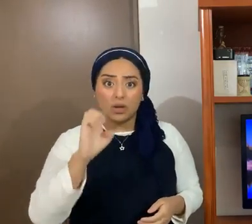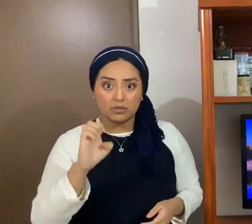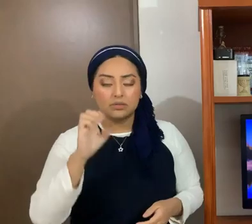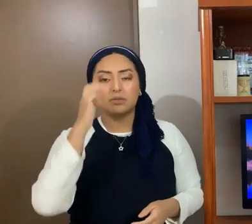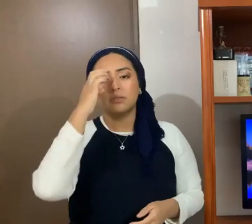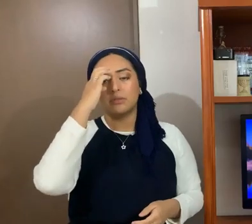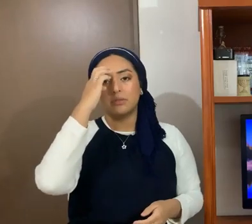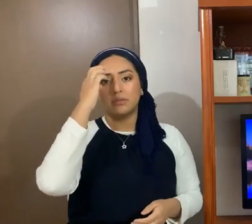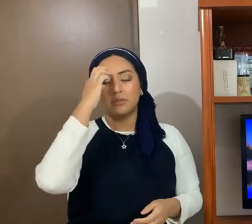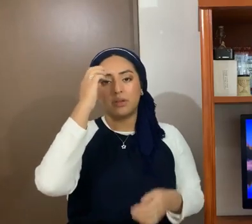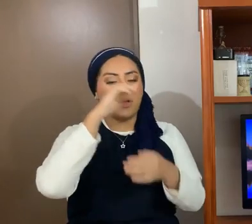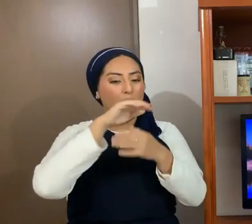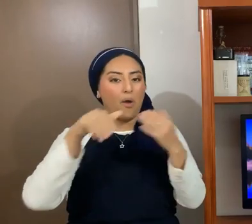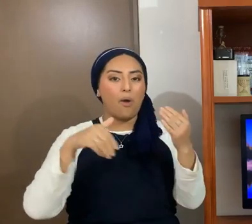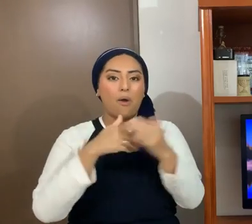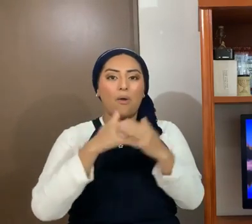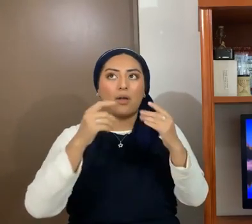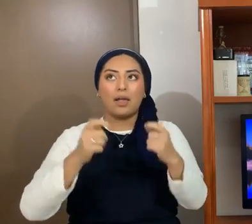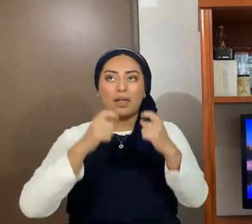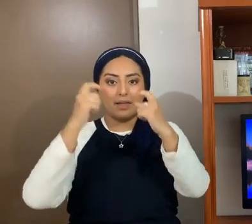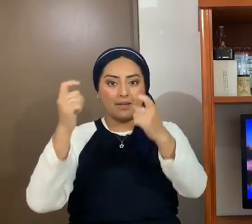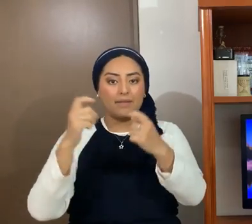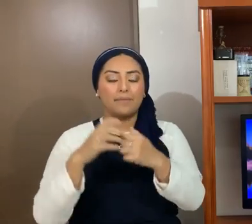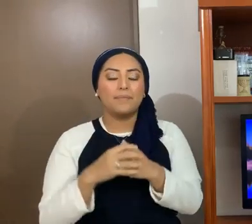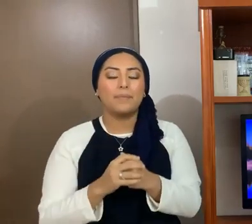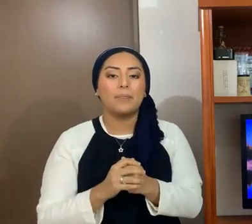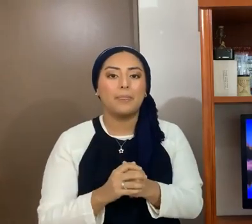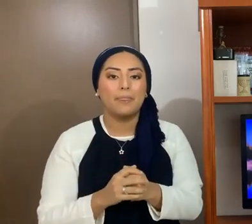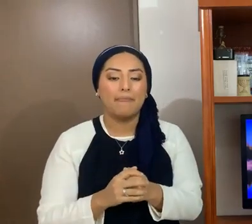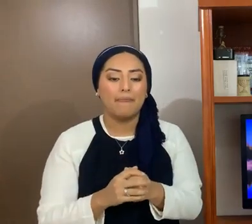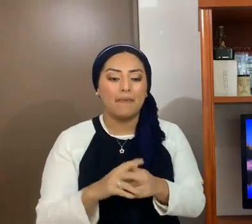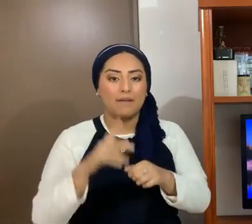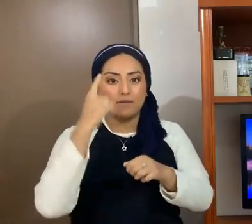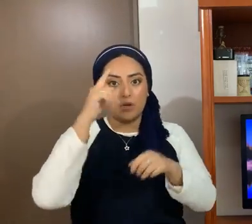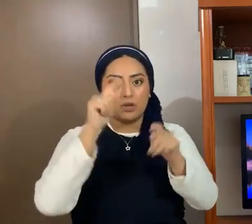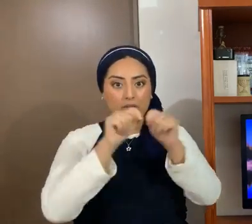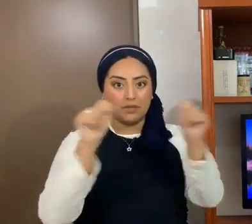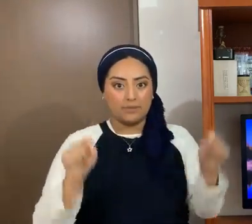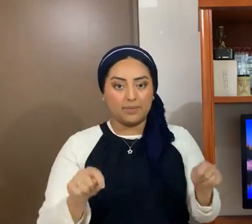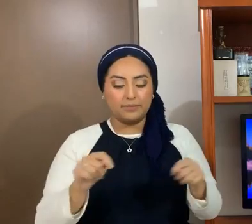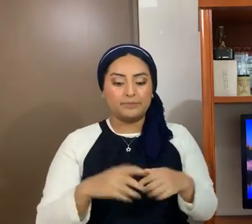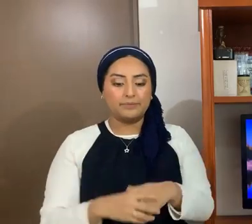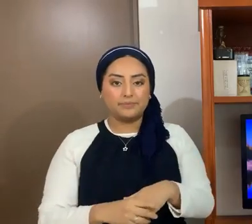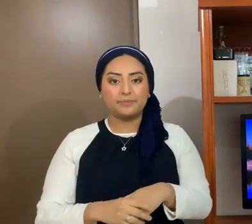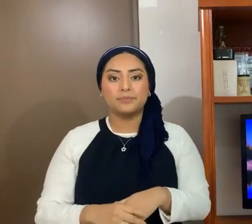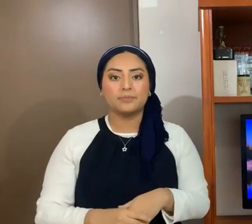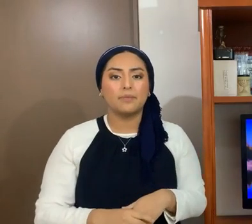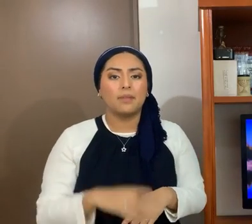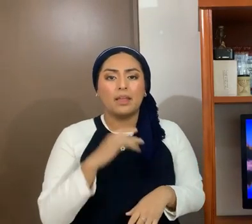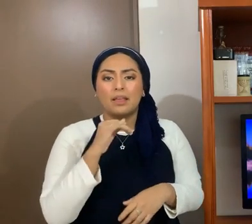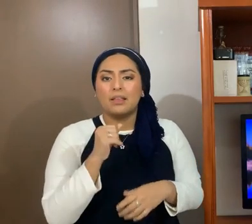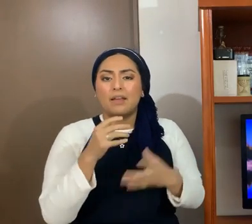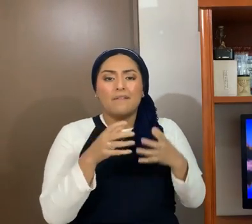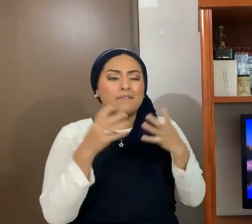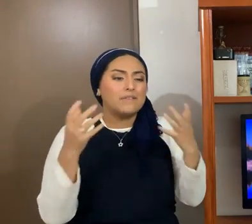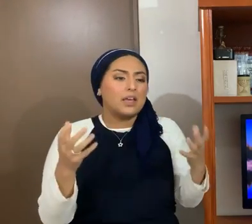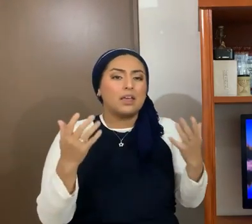demás que había que llevar para el Mishkan, para el tabernáculo. Lo correcto es Mishkan. Es muy